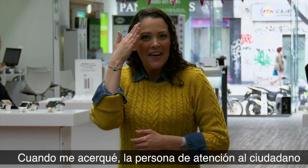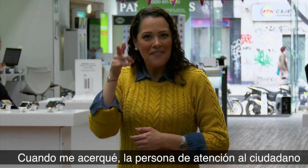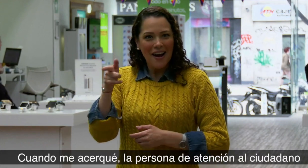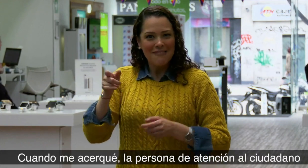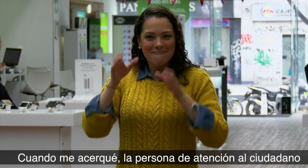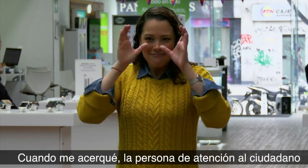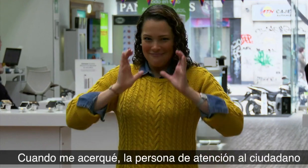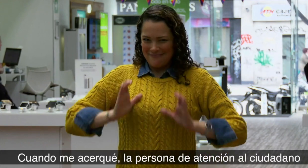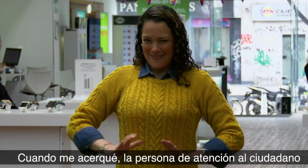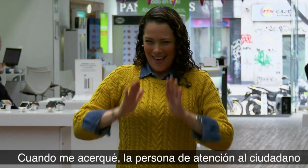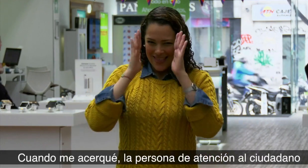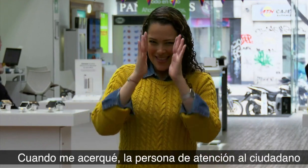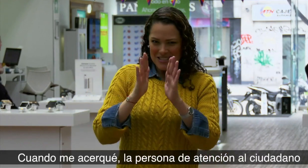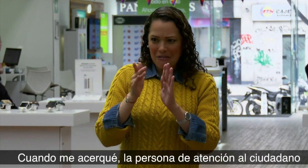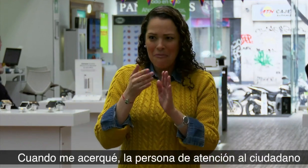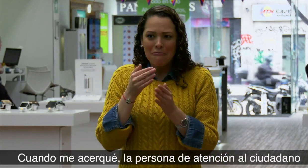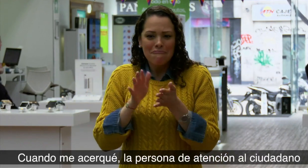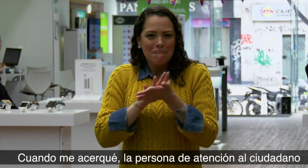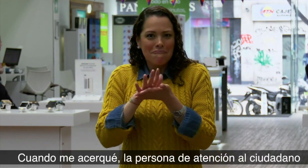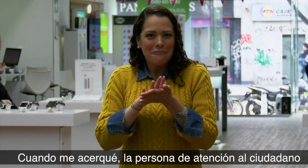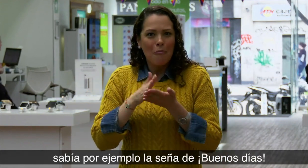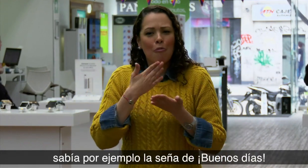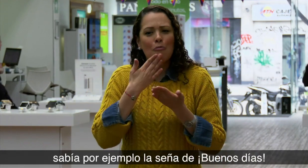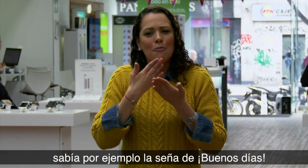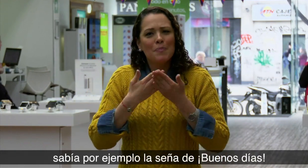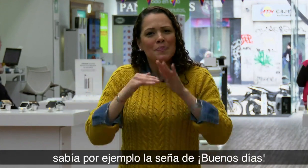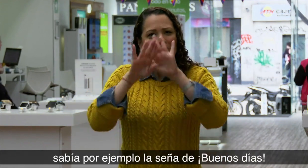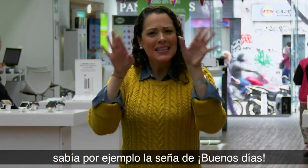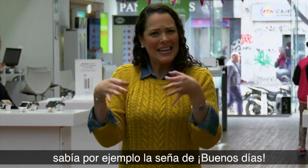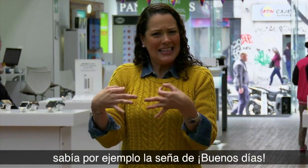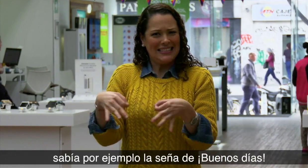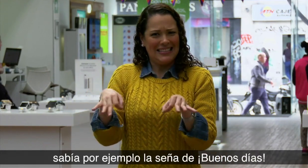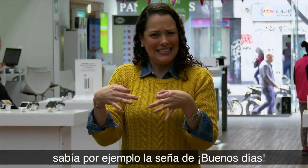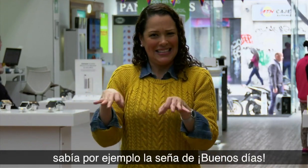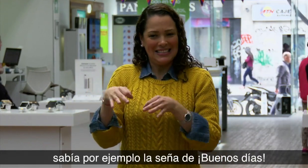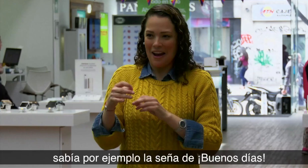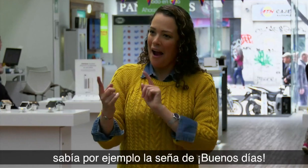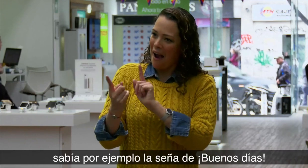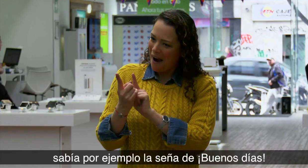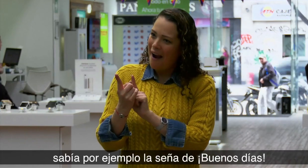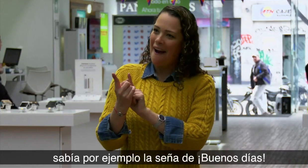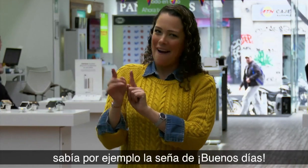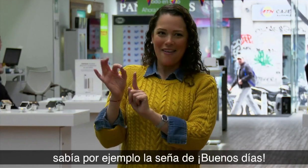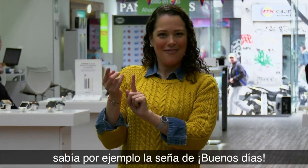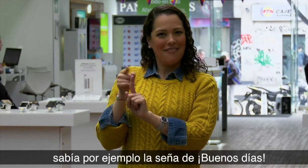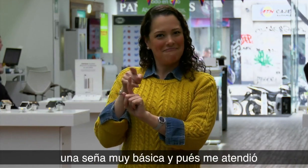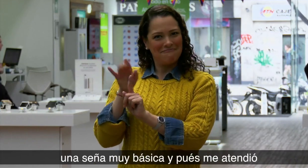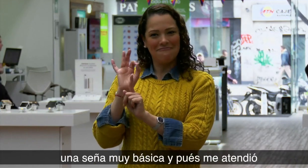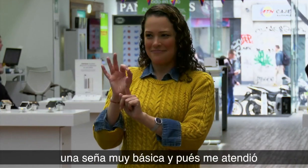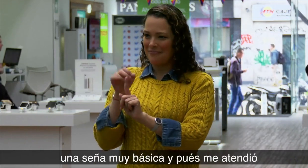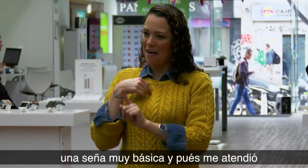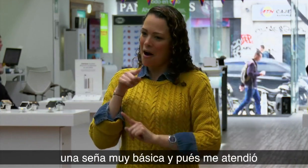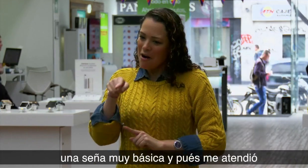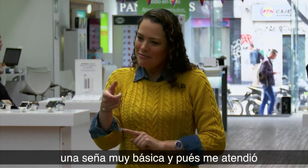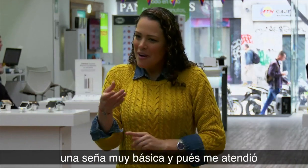persona de atención al ciudadano sabía, por ejemplo, la seña de buenos días, una seña muy, muy